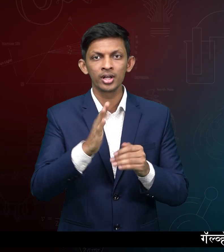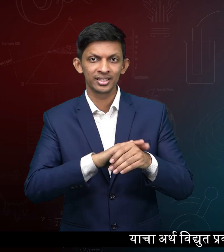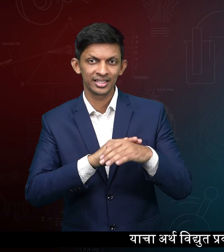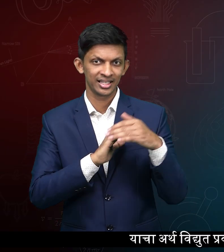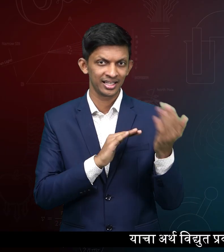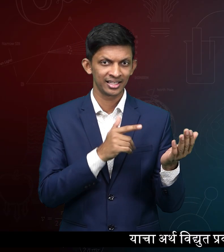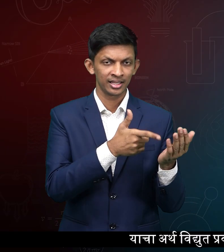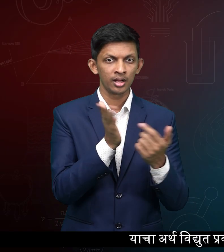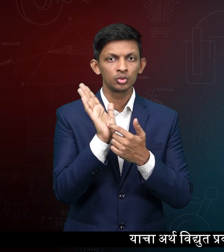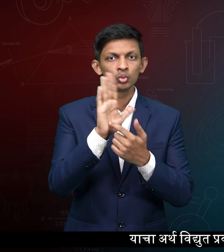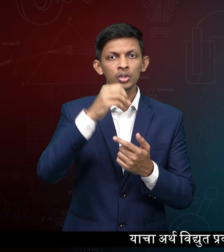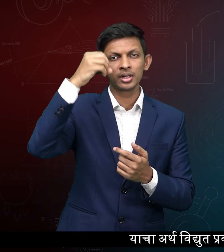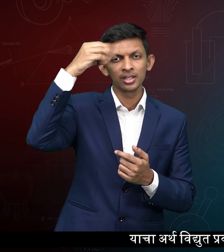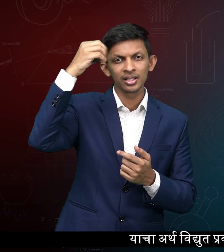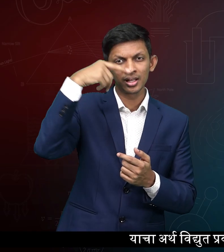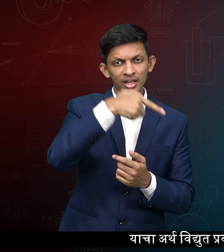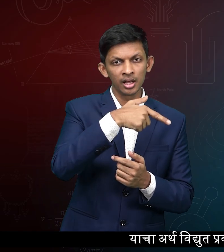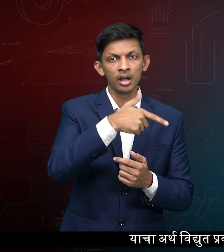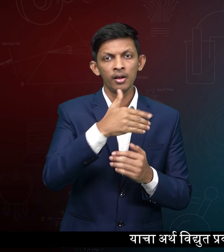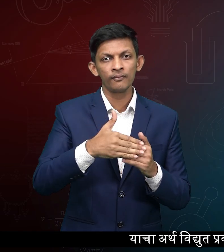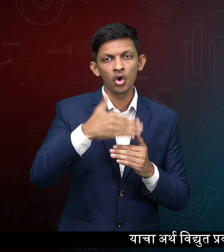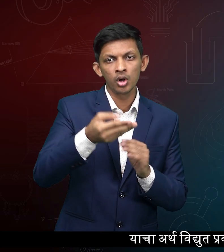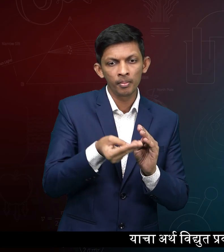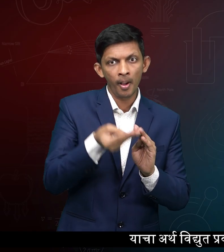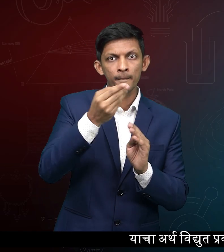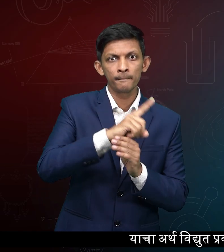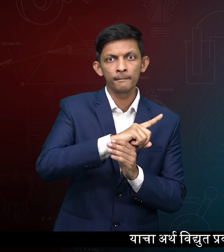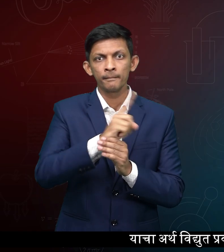झुकते, याचा अर्थ विद्युत प्रवाहाची दिशा पूर्वीपेक्षा उलट झाली आहे.